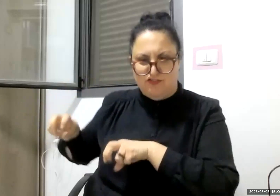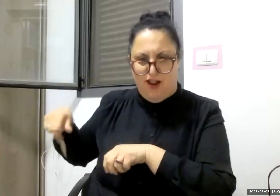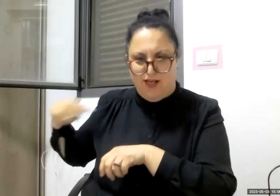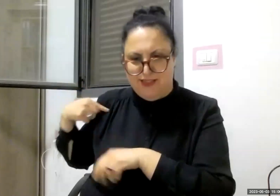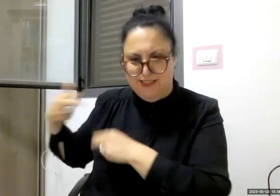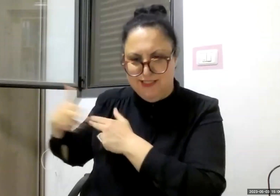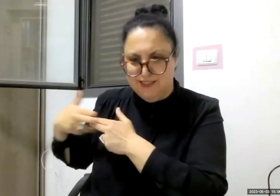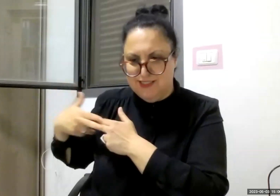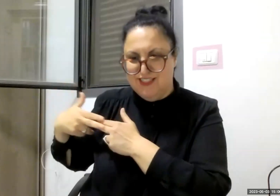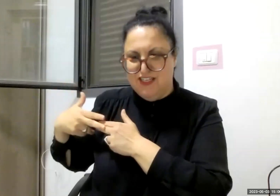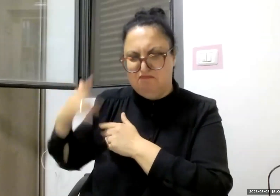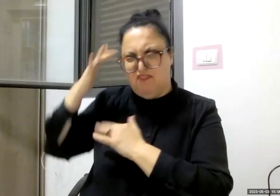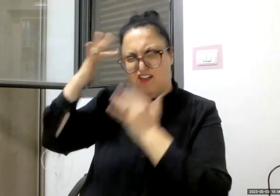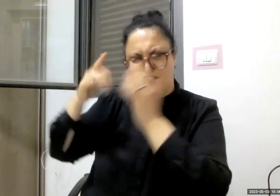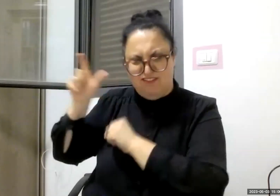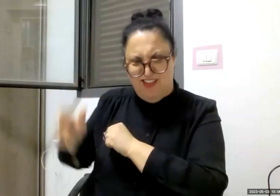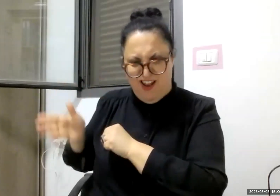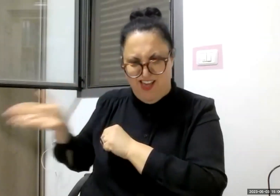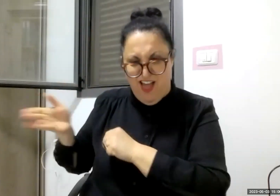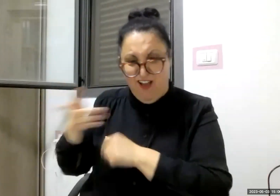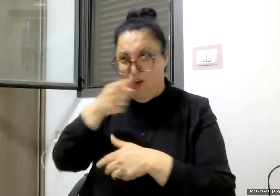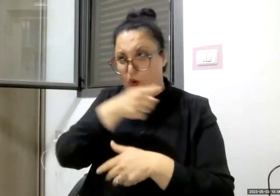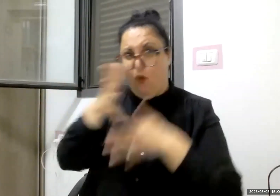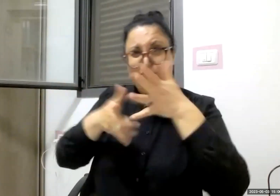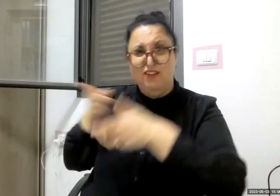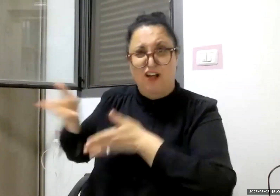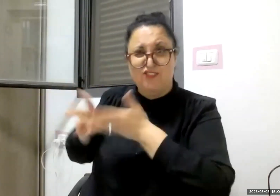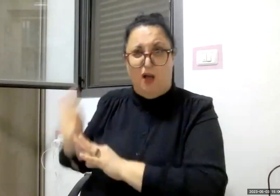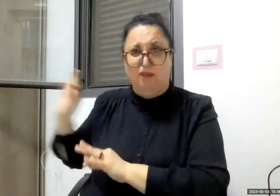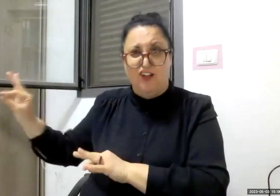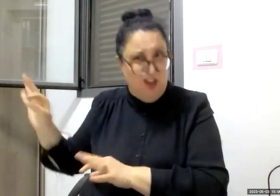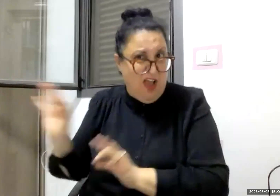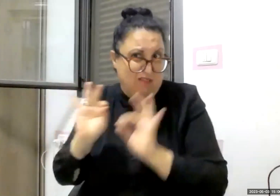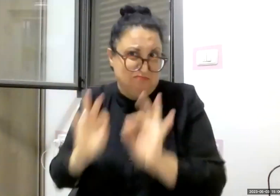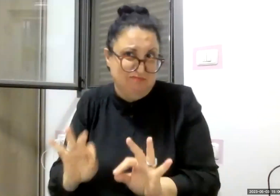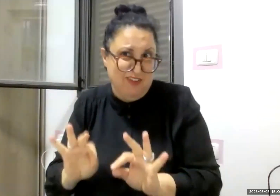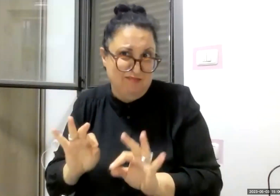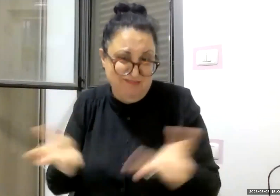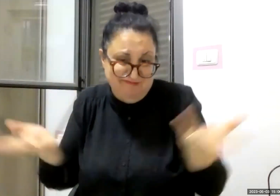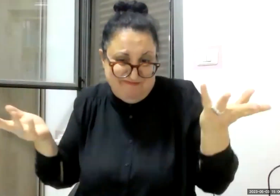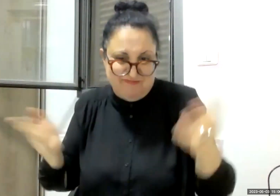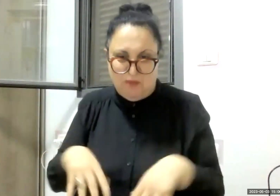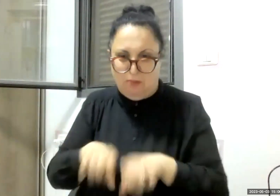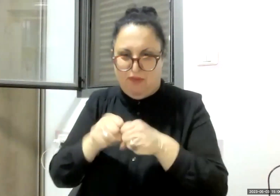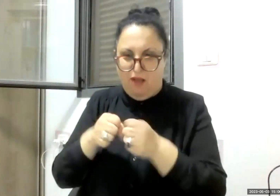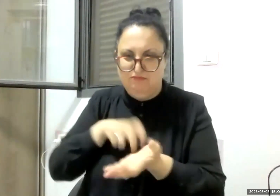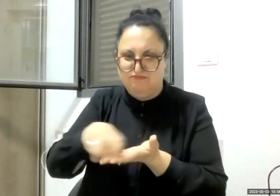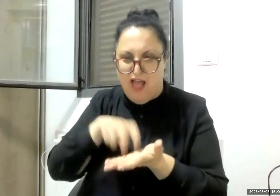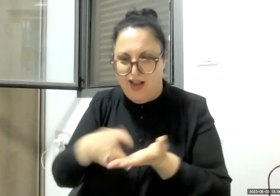אימא שלי שישבה לידי, וחשבתי עליה. אומרים לה שהבת שלה פגומה, היא